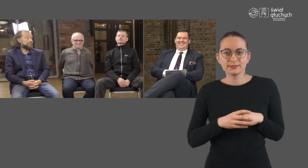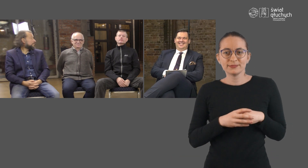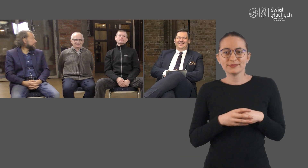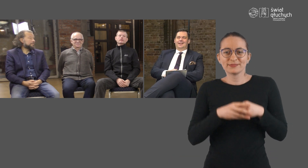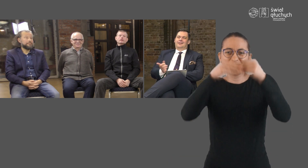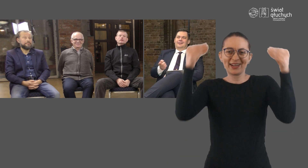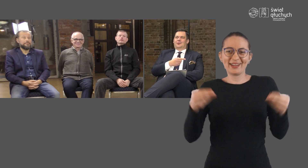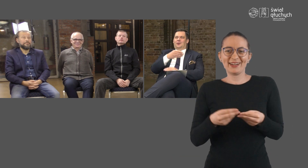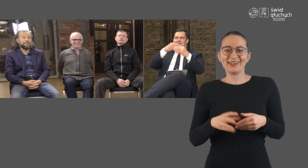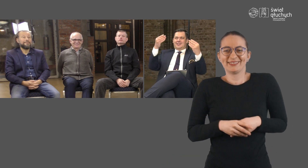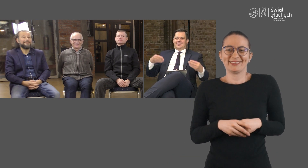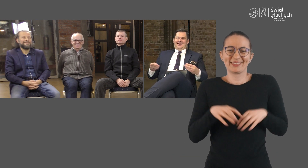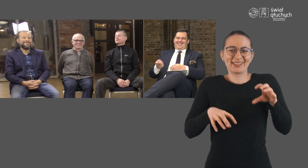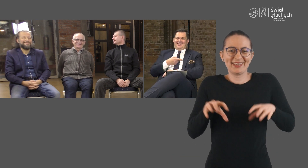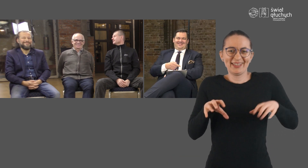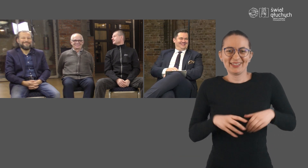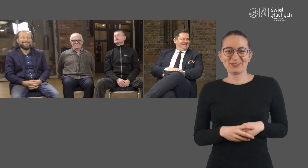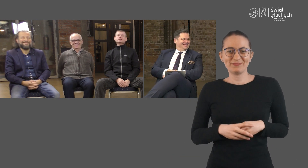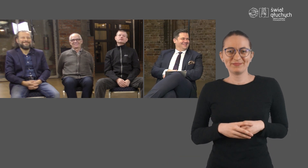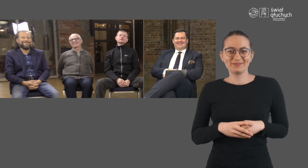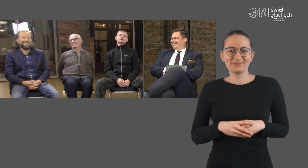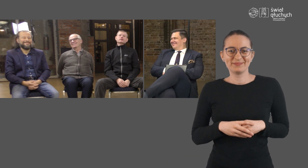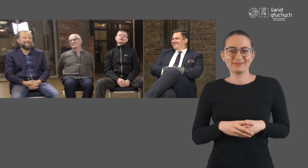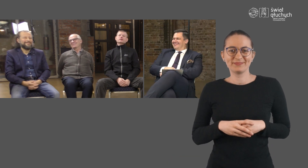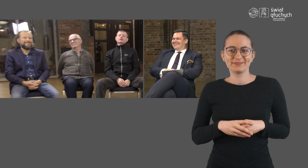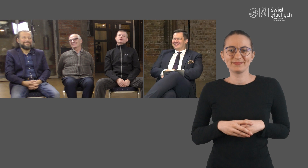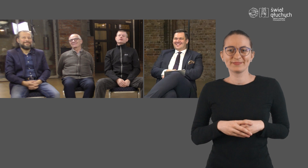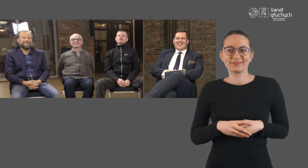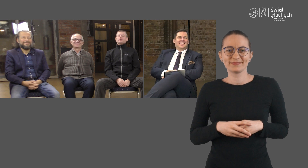Nie? To tablicy.